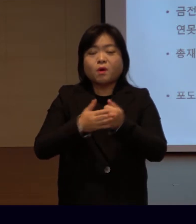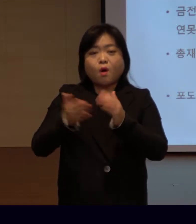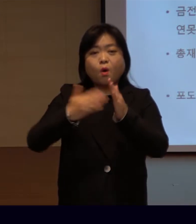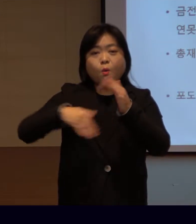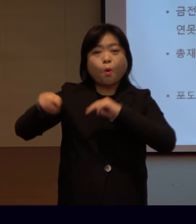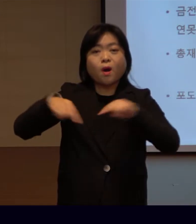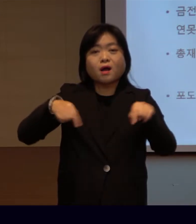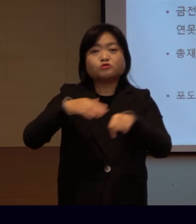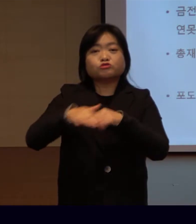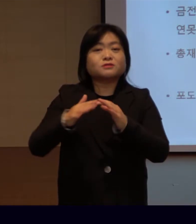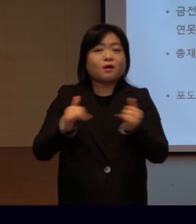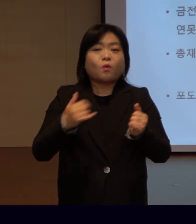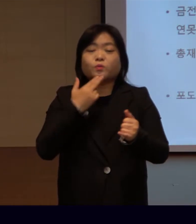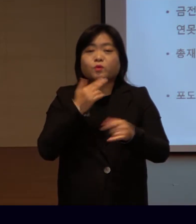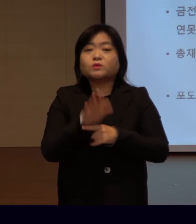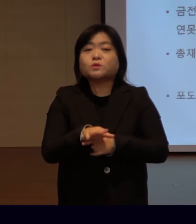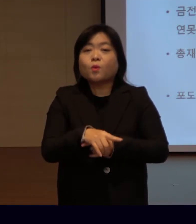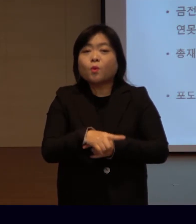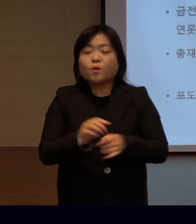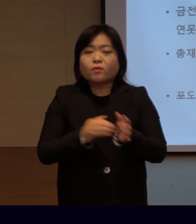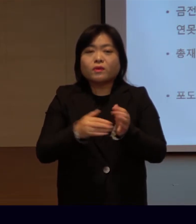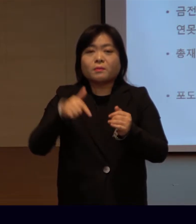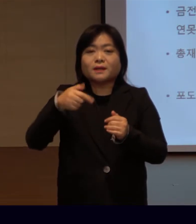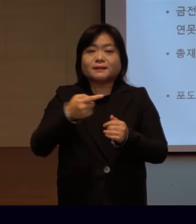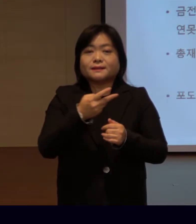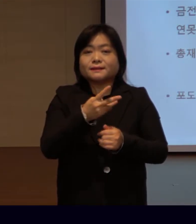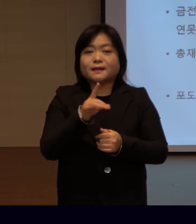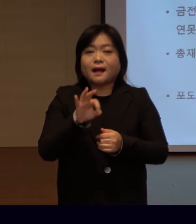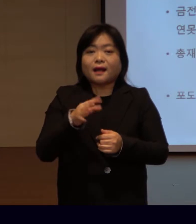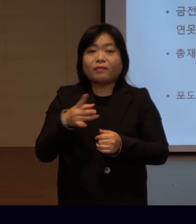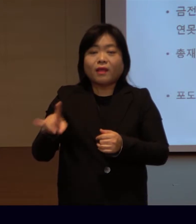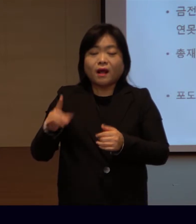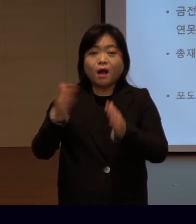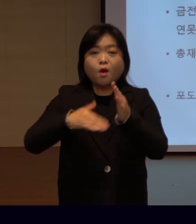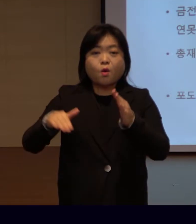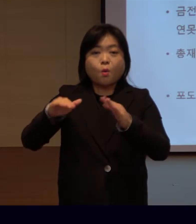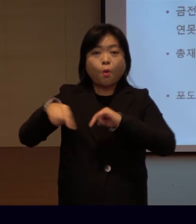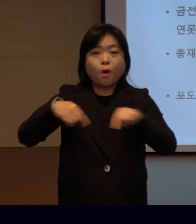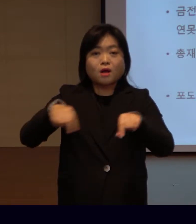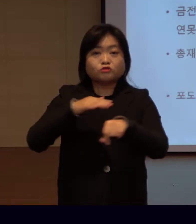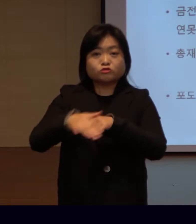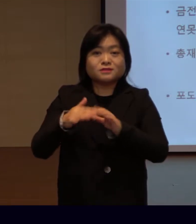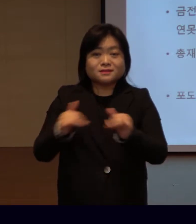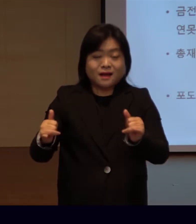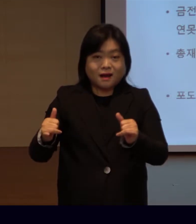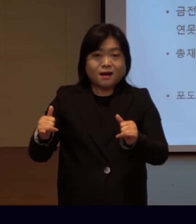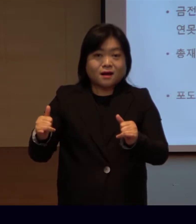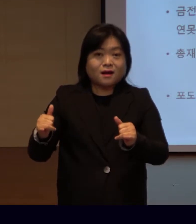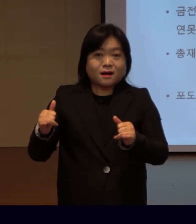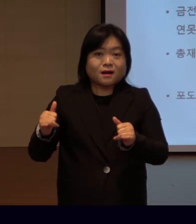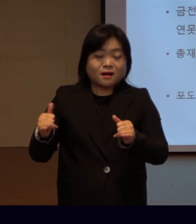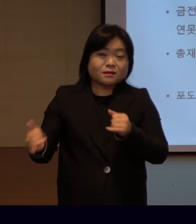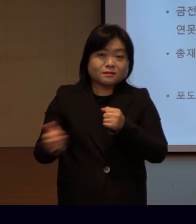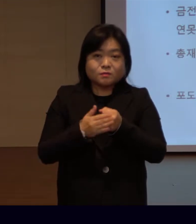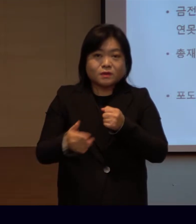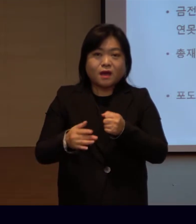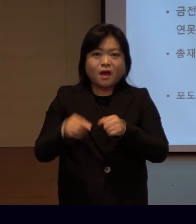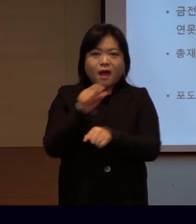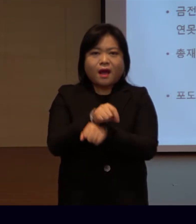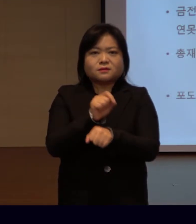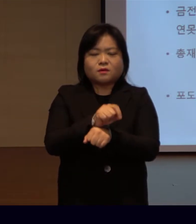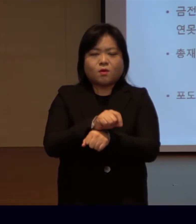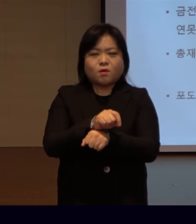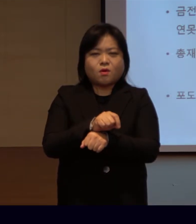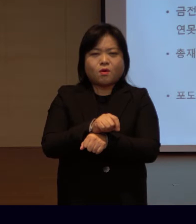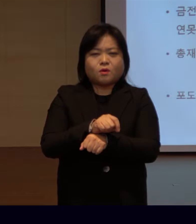잘 없습니다. 그래서 이 사람이 그런 데가 공화주의자로 평가받아서 행정관리가 돼요. 행정관리가 되면은 굉장히